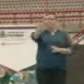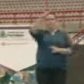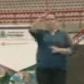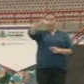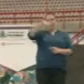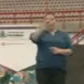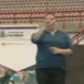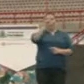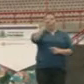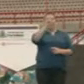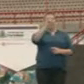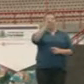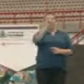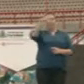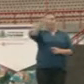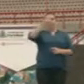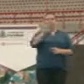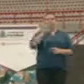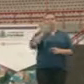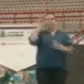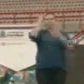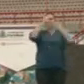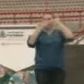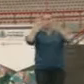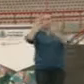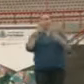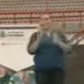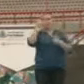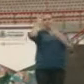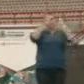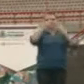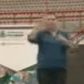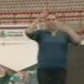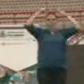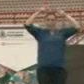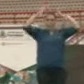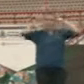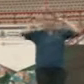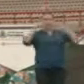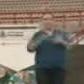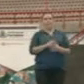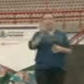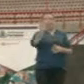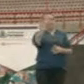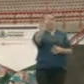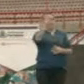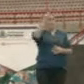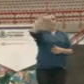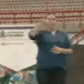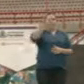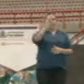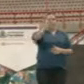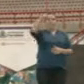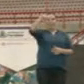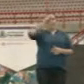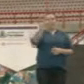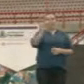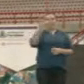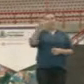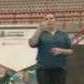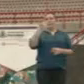anglicana não era nem a preocupação de ser uma igreja, não. A preocupação era o rei, Henrique VIII, aumentar o poder. Então ele briga com o